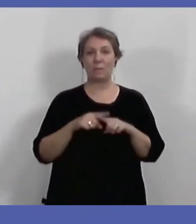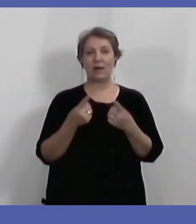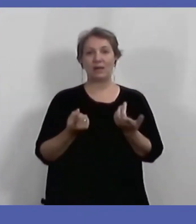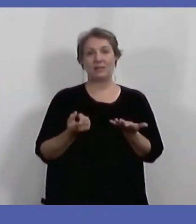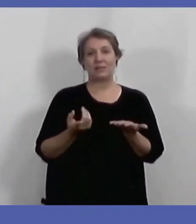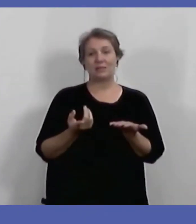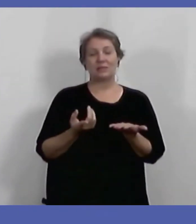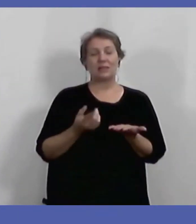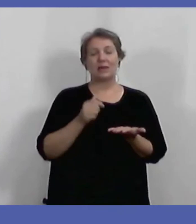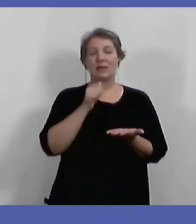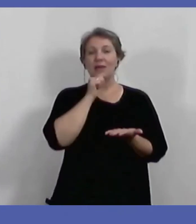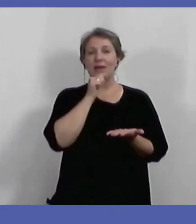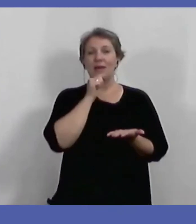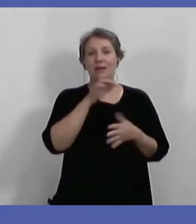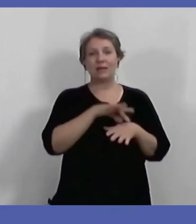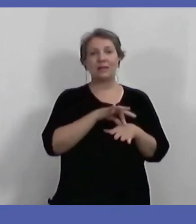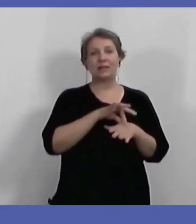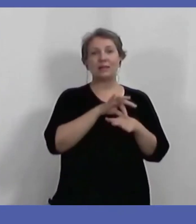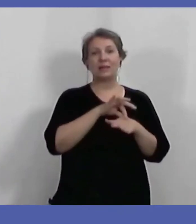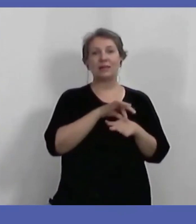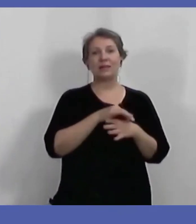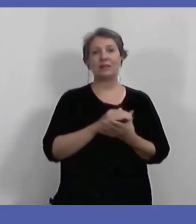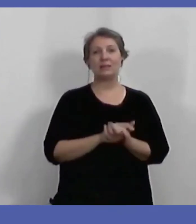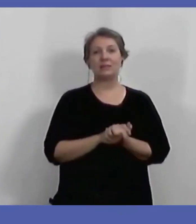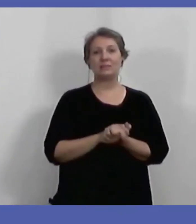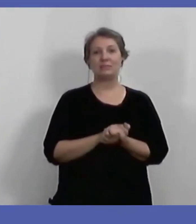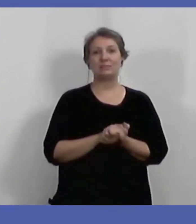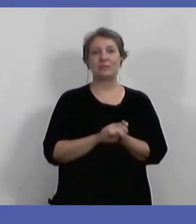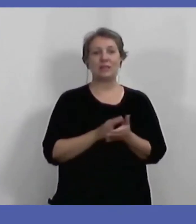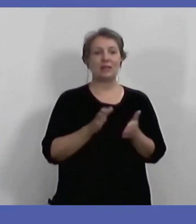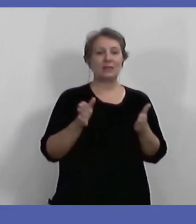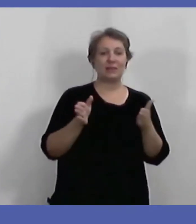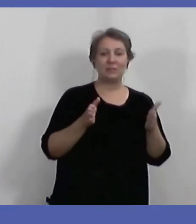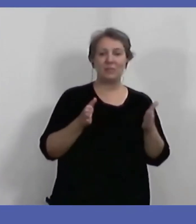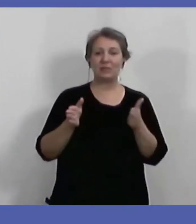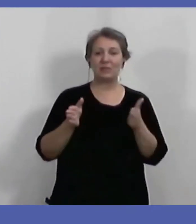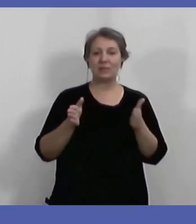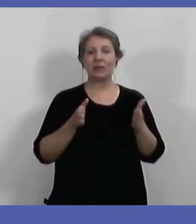né, em tempo e no espaço. Então o